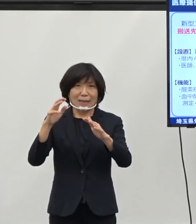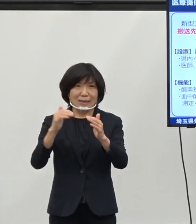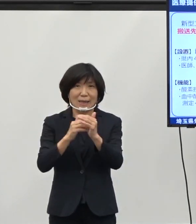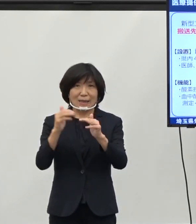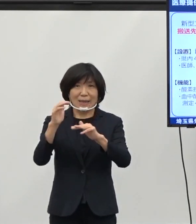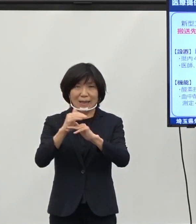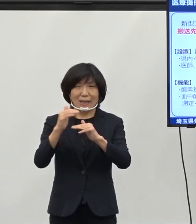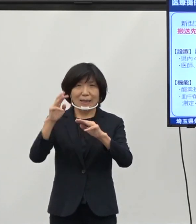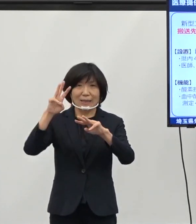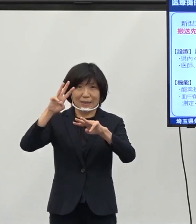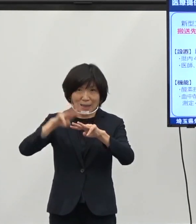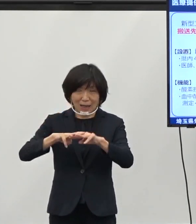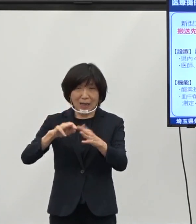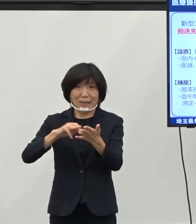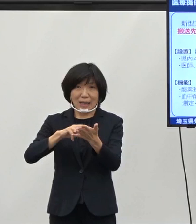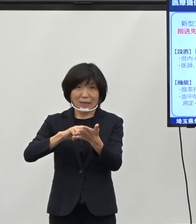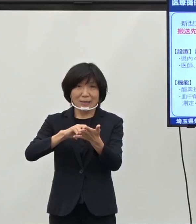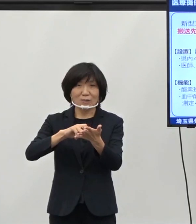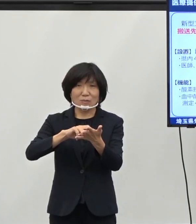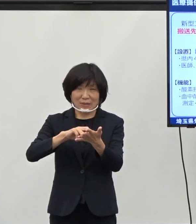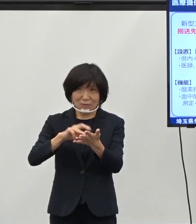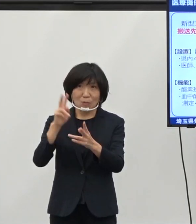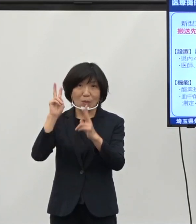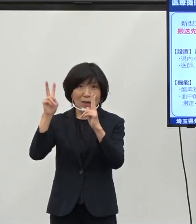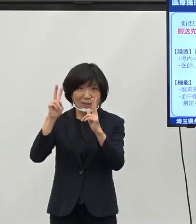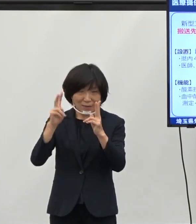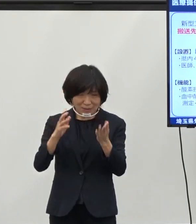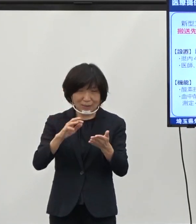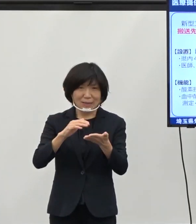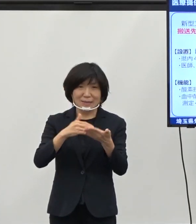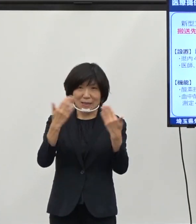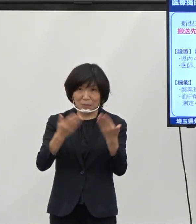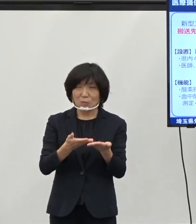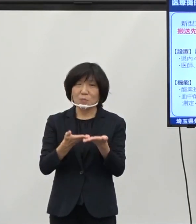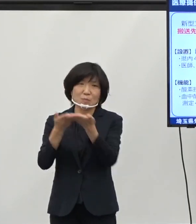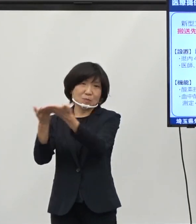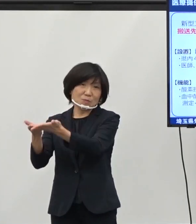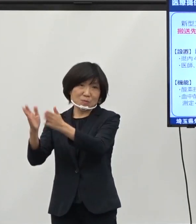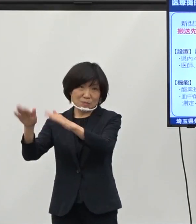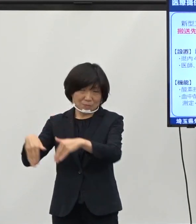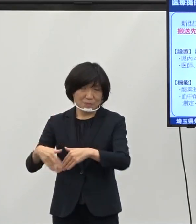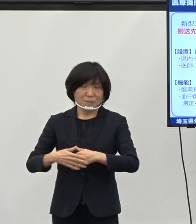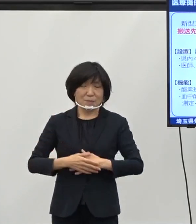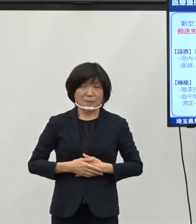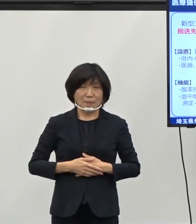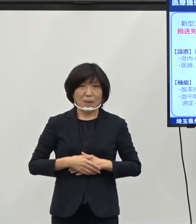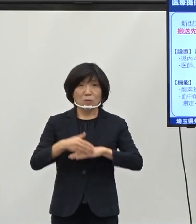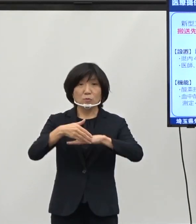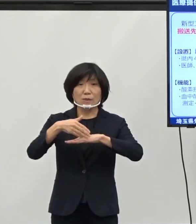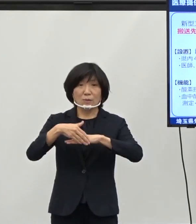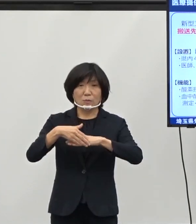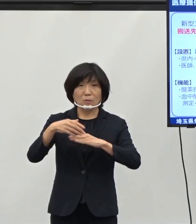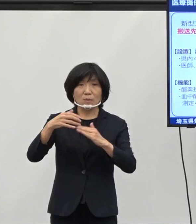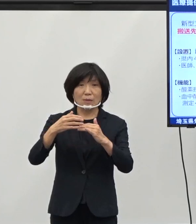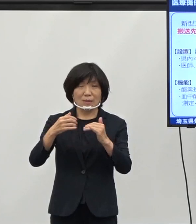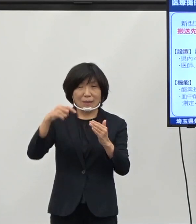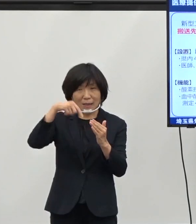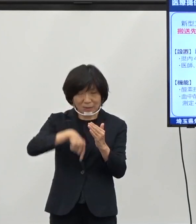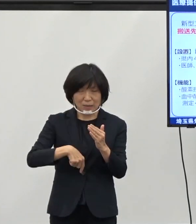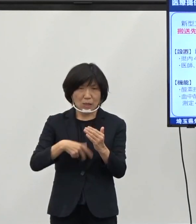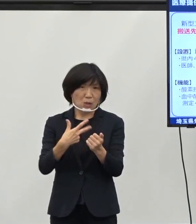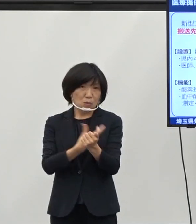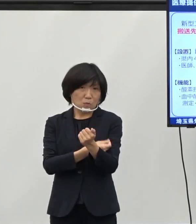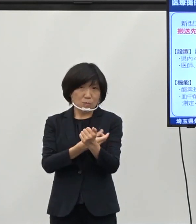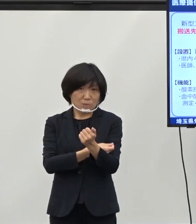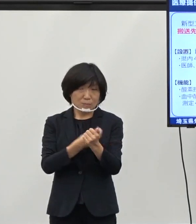この8月17日16時15分に受付をされた方からこのロットを使用した接種を